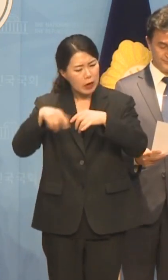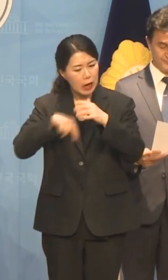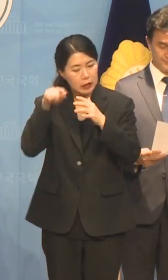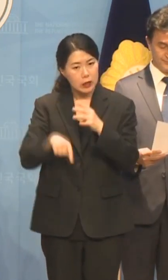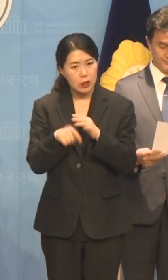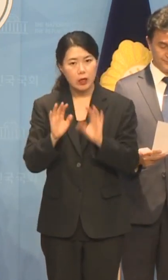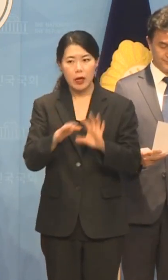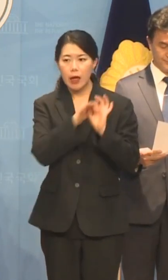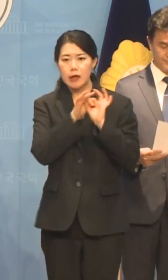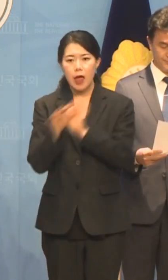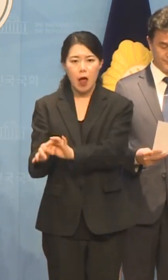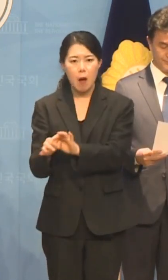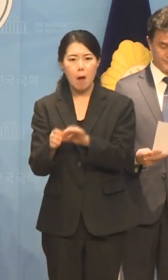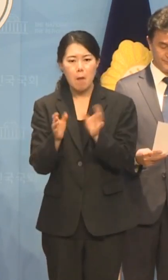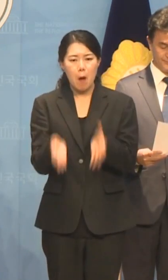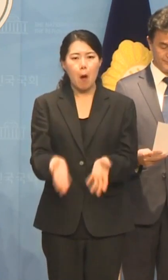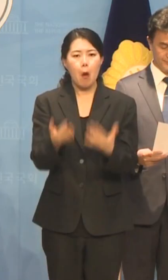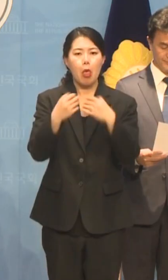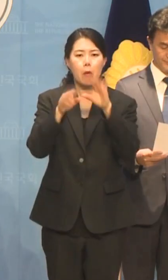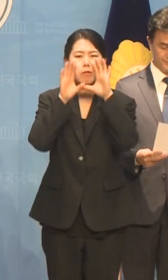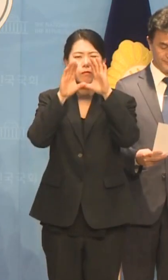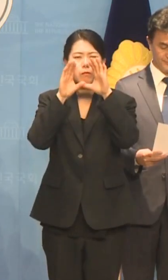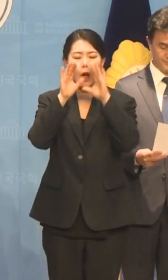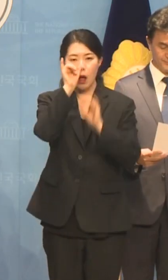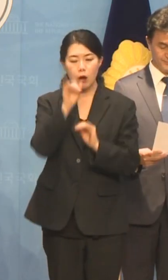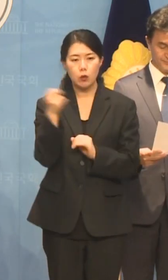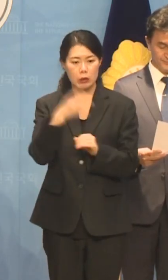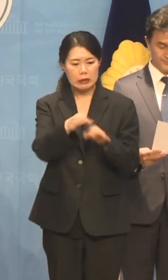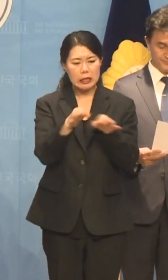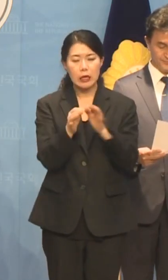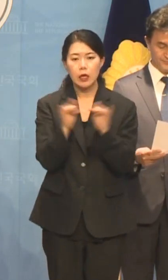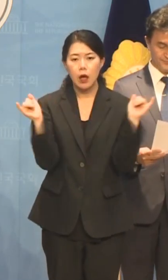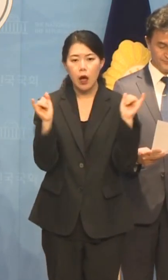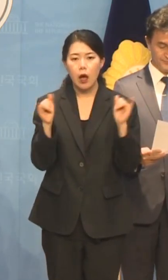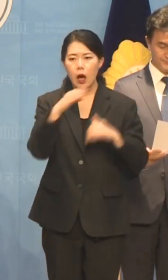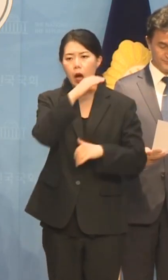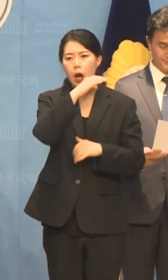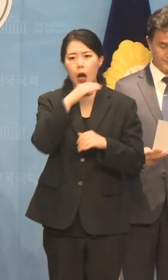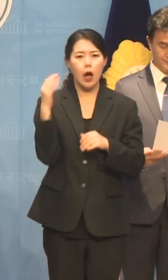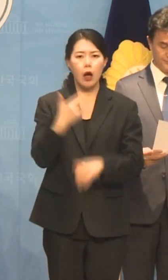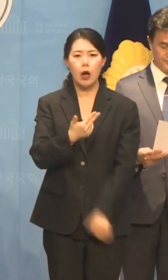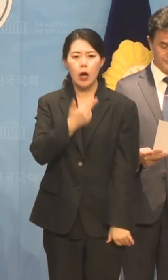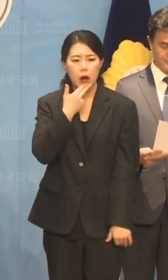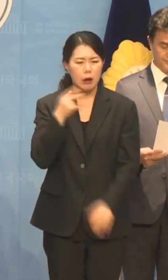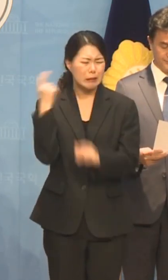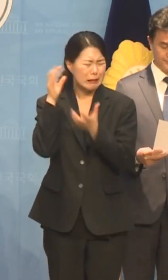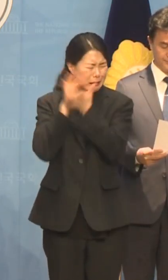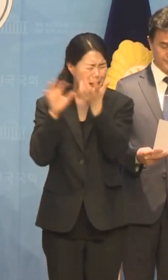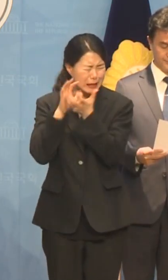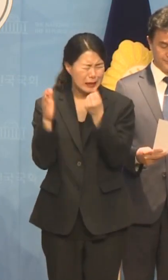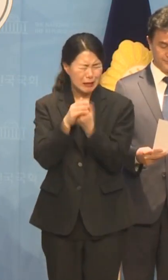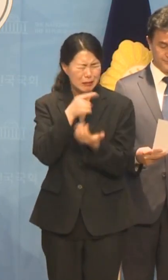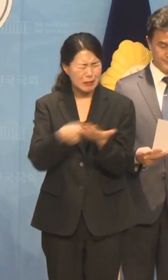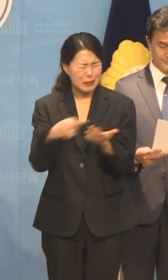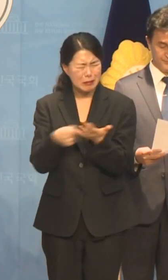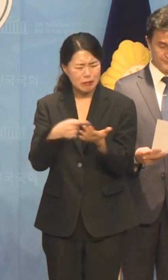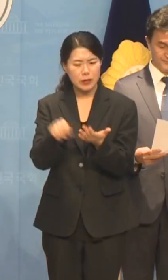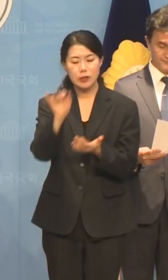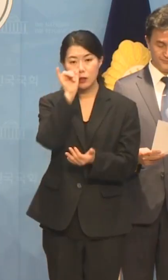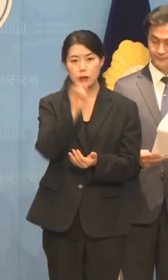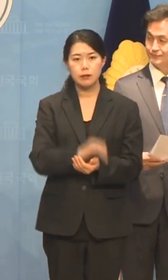극우 선동 구호가 흘러나오고 있으며 상인들은 무질서와 소음에 피해를 호소하고 있다.